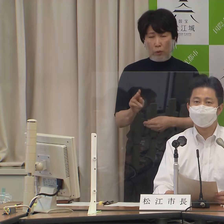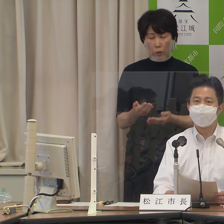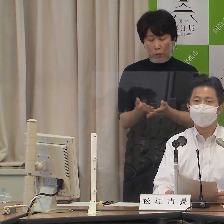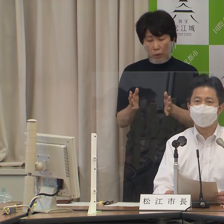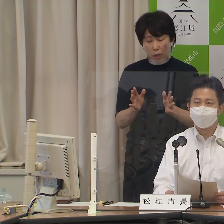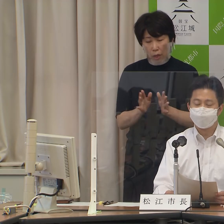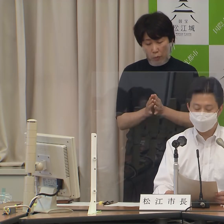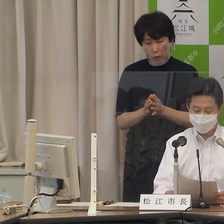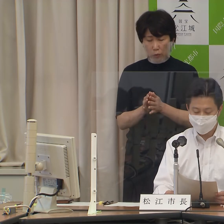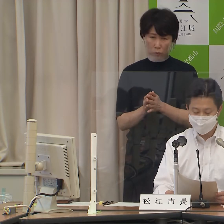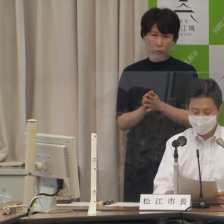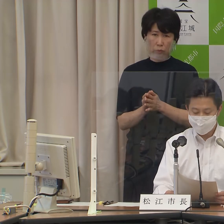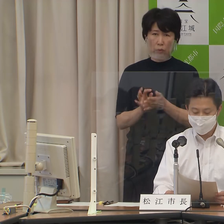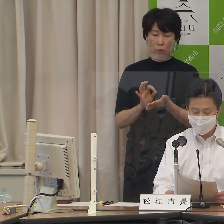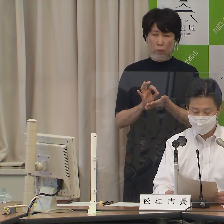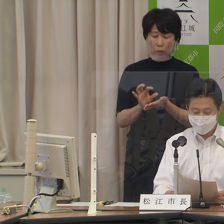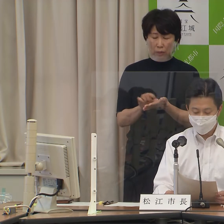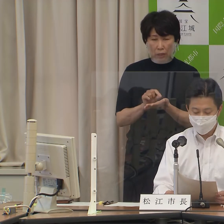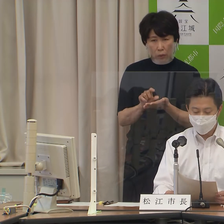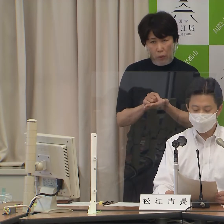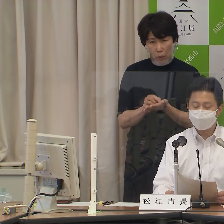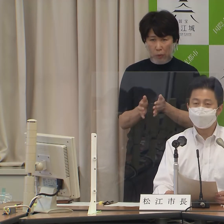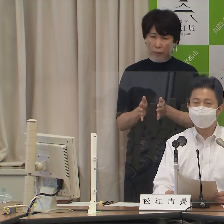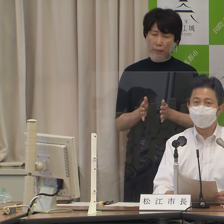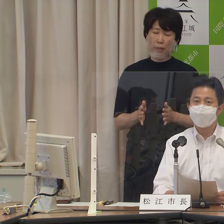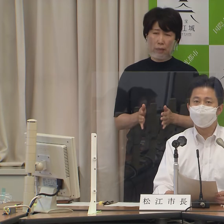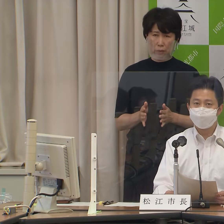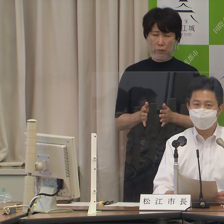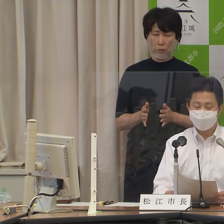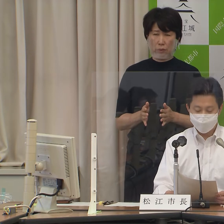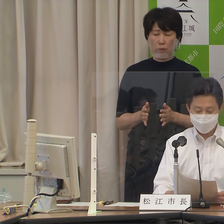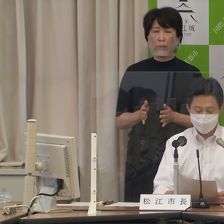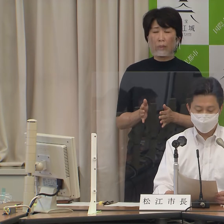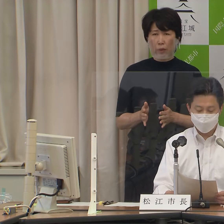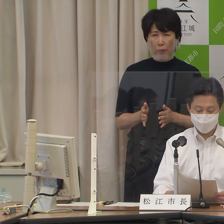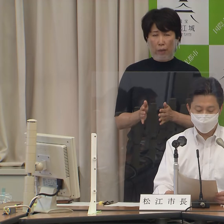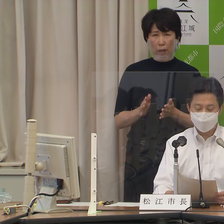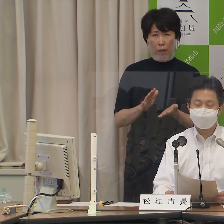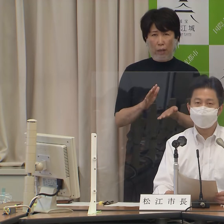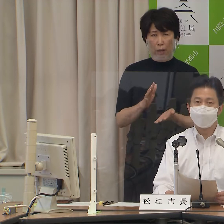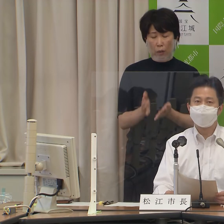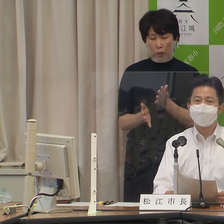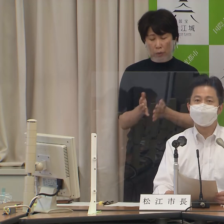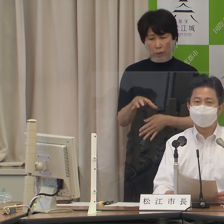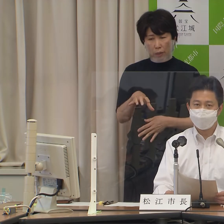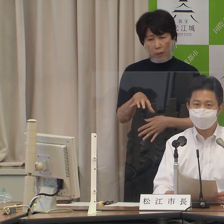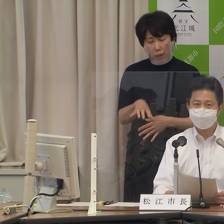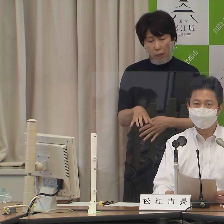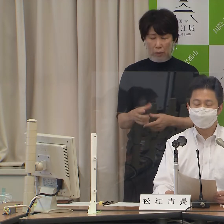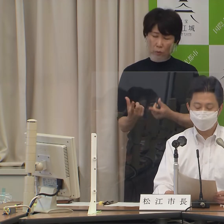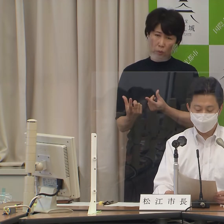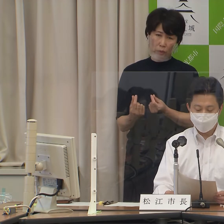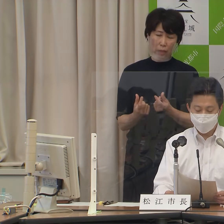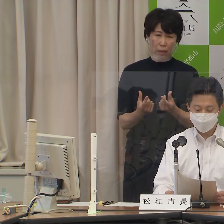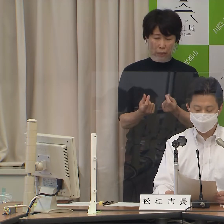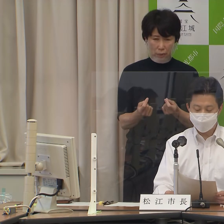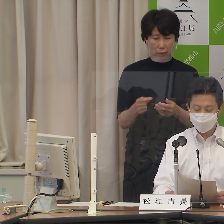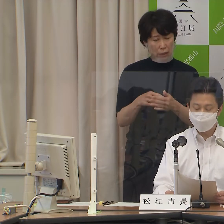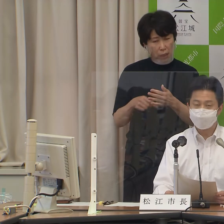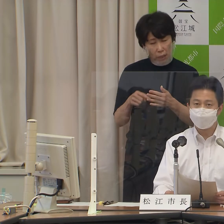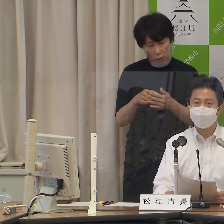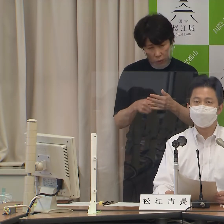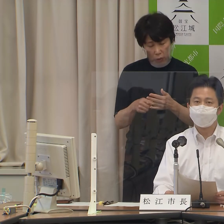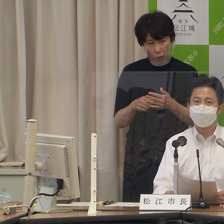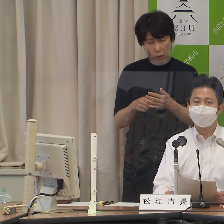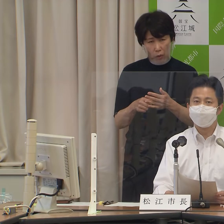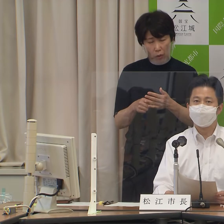ていただくことです。保育園と同様に、親族にお子様を預けたり、休暇を取得でき